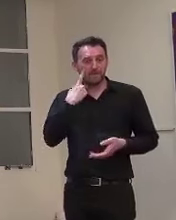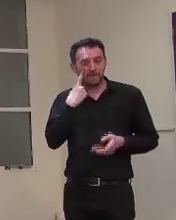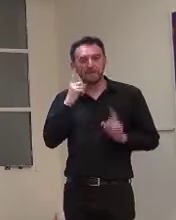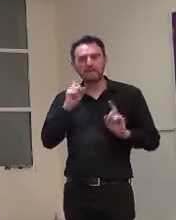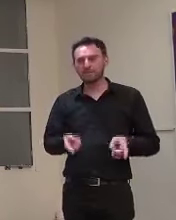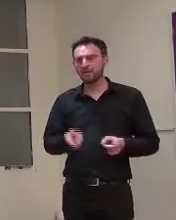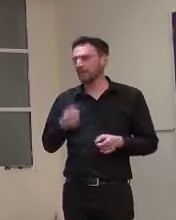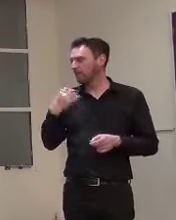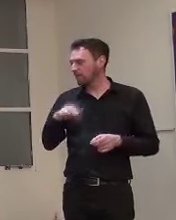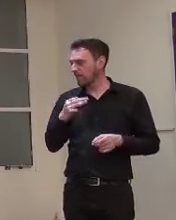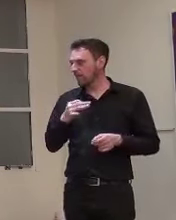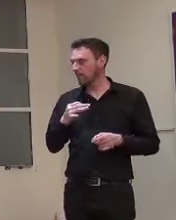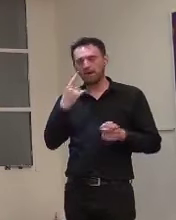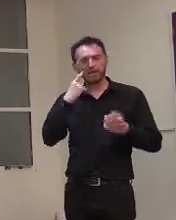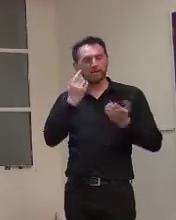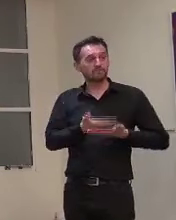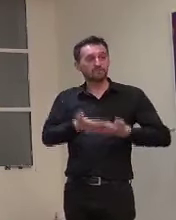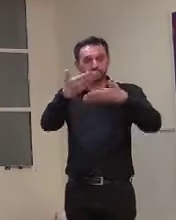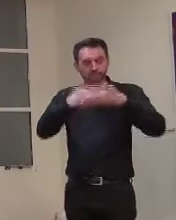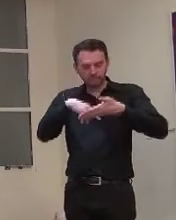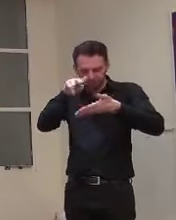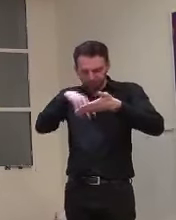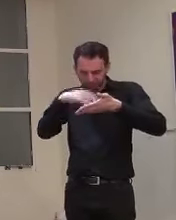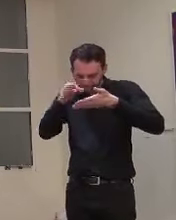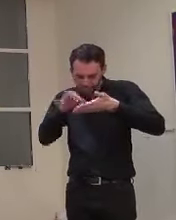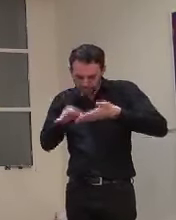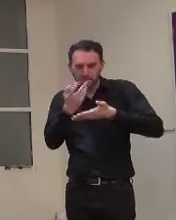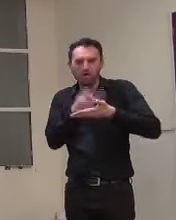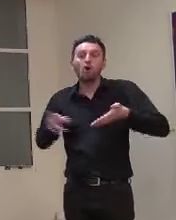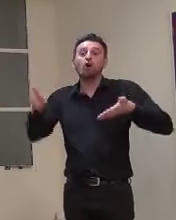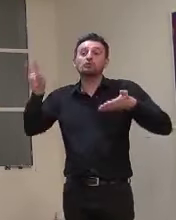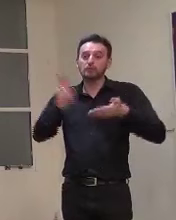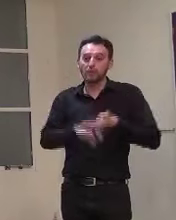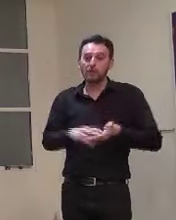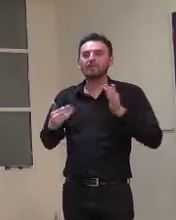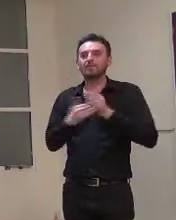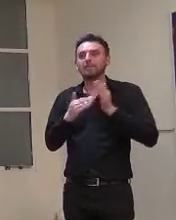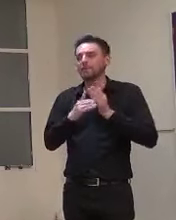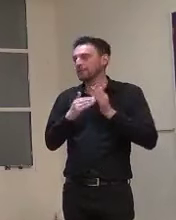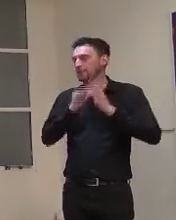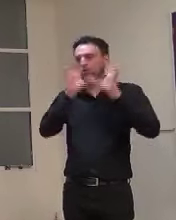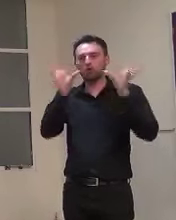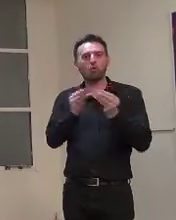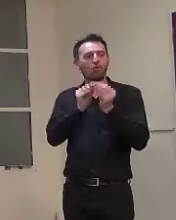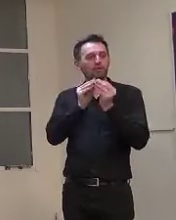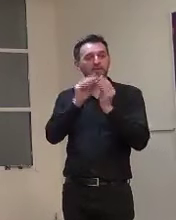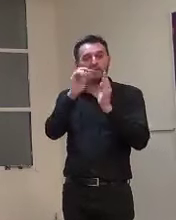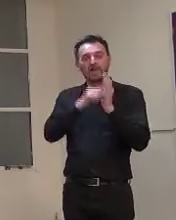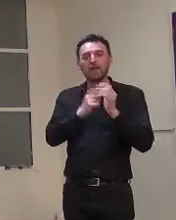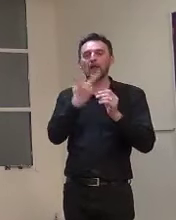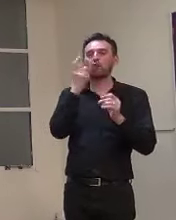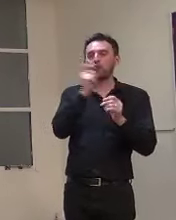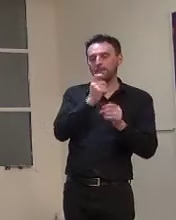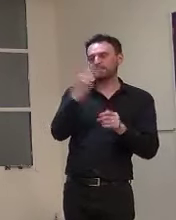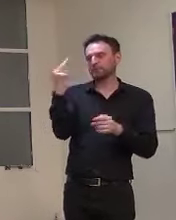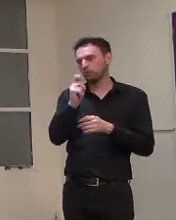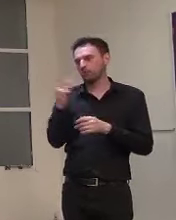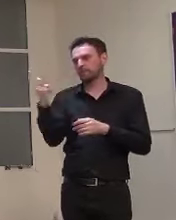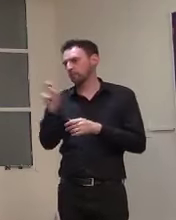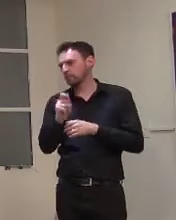tiene que ser evaluado de acuerdo a las unidades de evaluación en nuestra mente